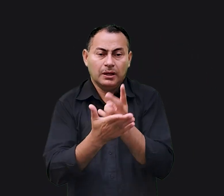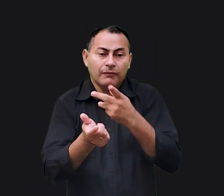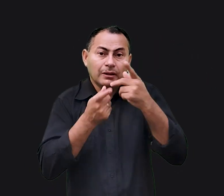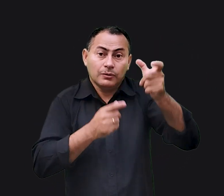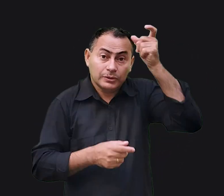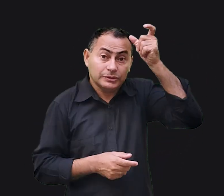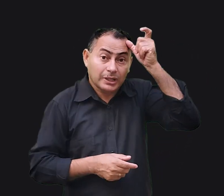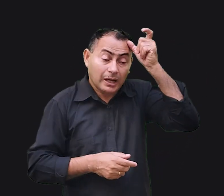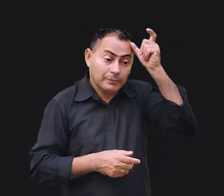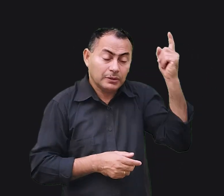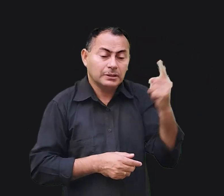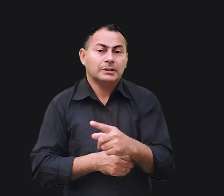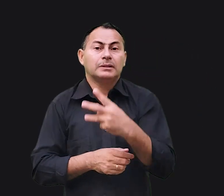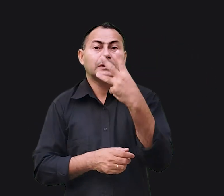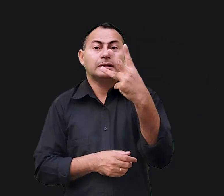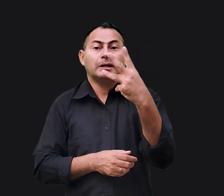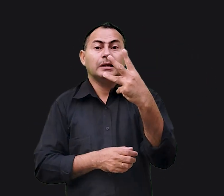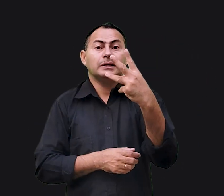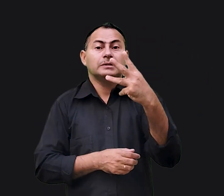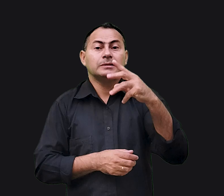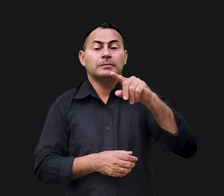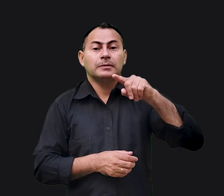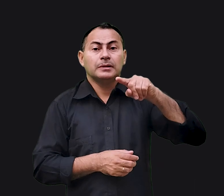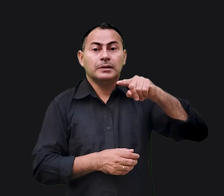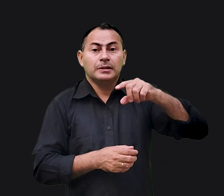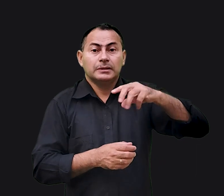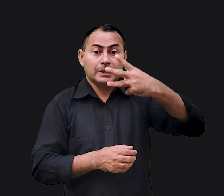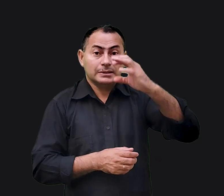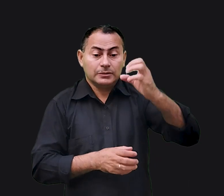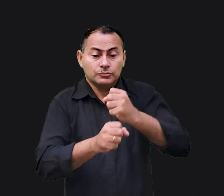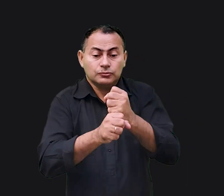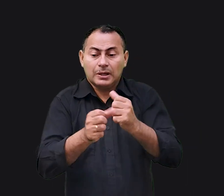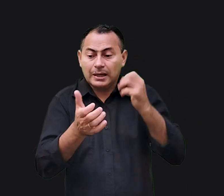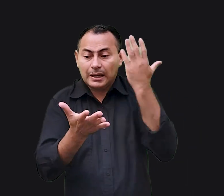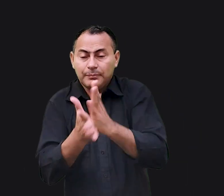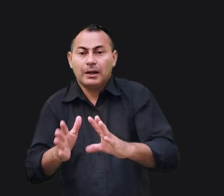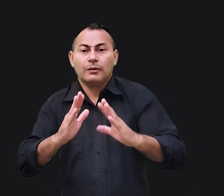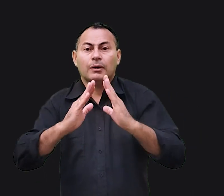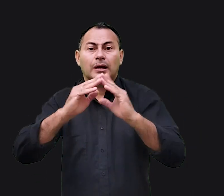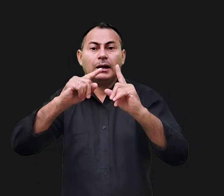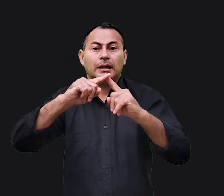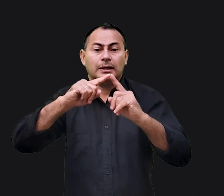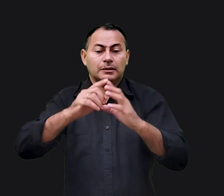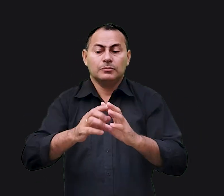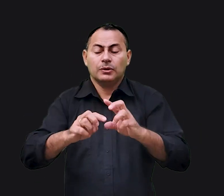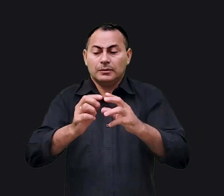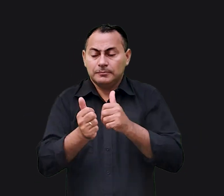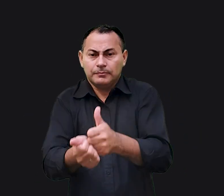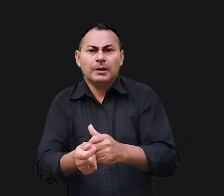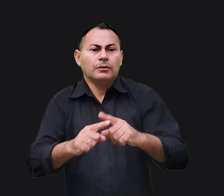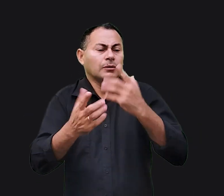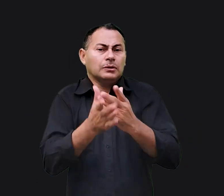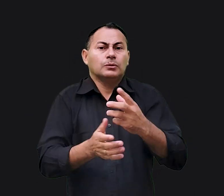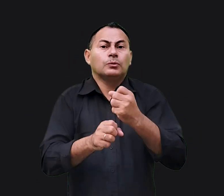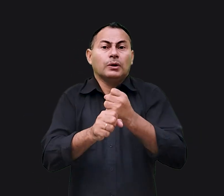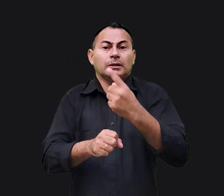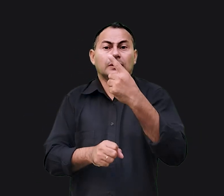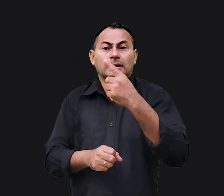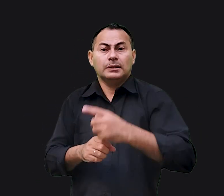diabo passou 3 séculos tentando acabar com a igreja através da perseguição. Como não conseguiu, por volta do ano 313 depois